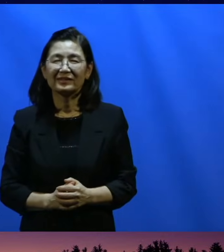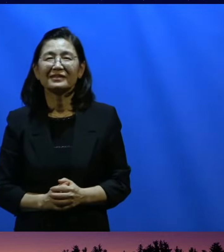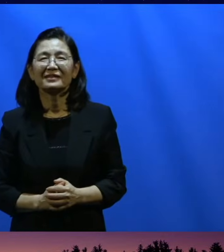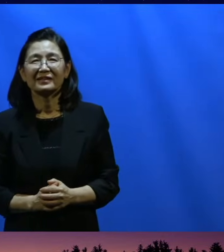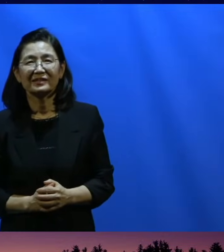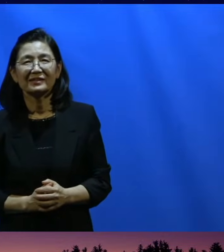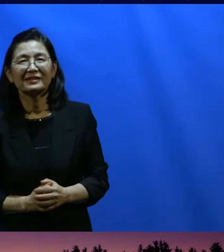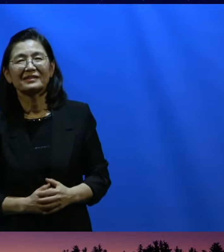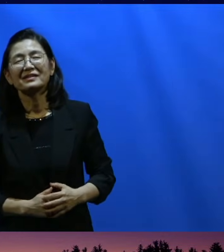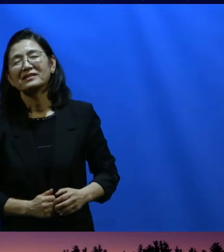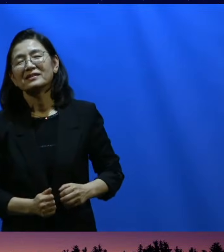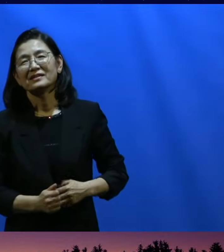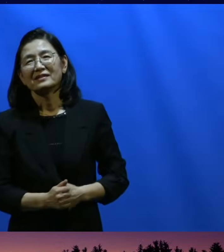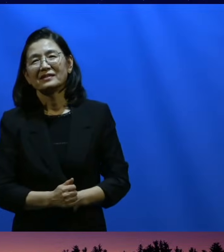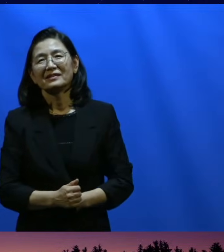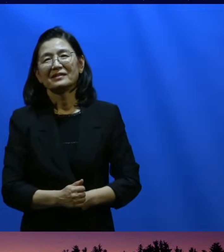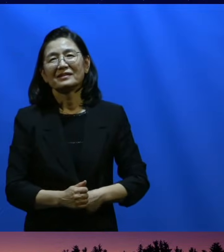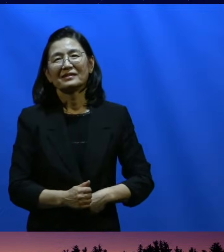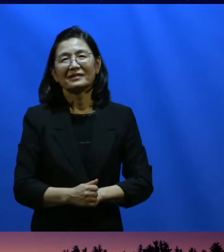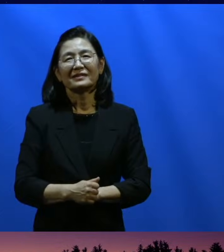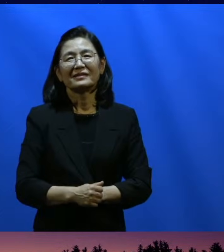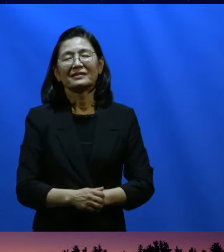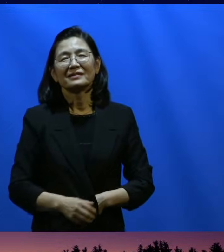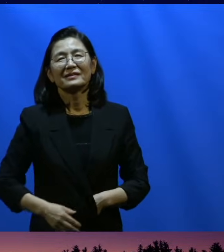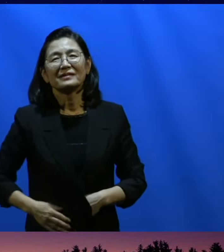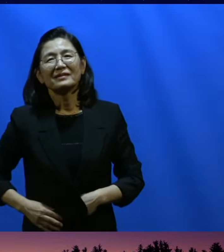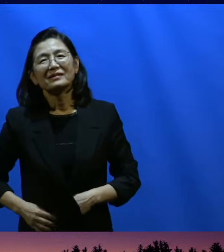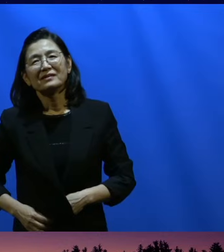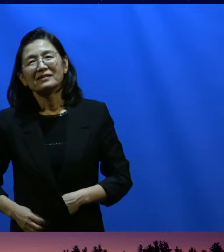61장. 나를 지으신 이가 하나님이에요.